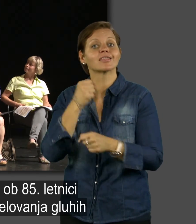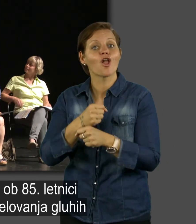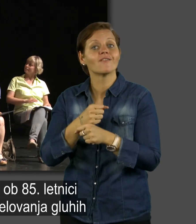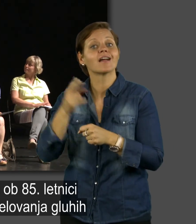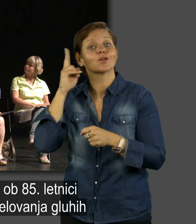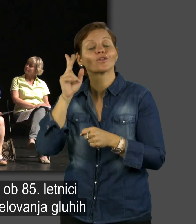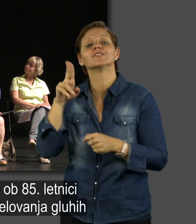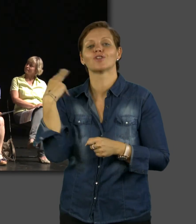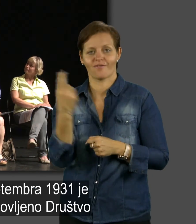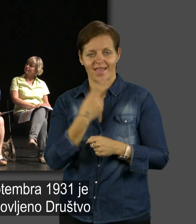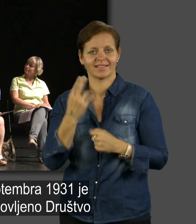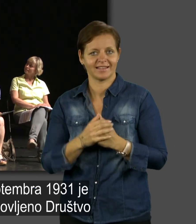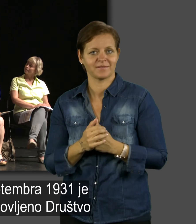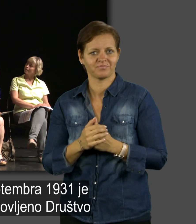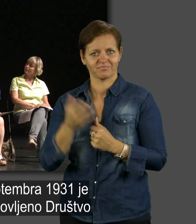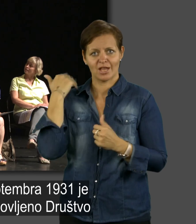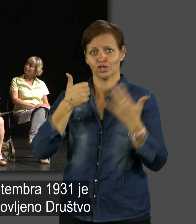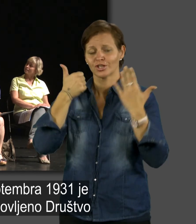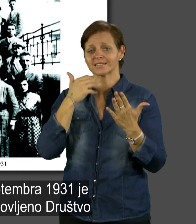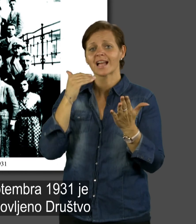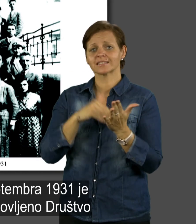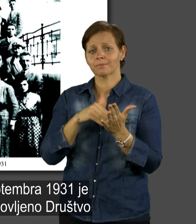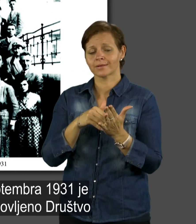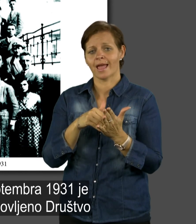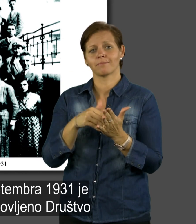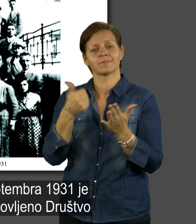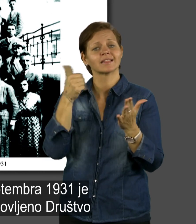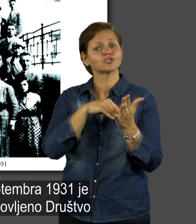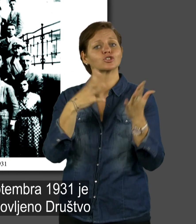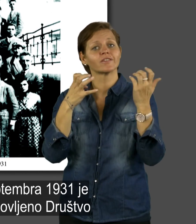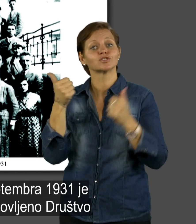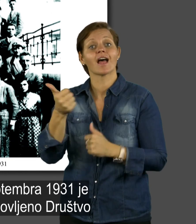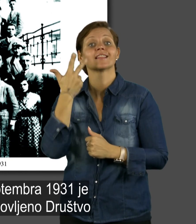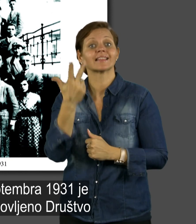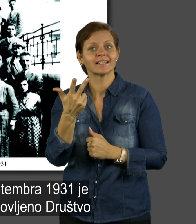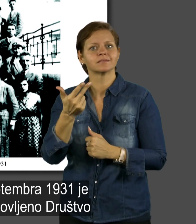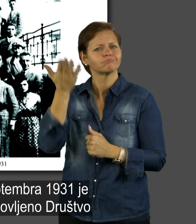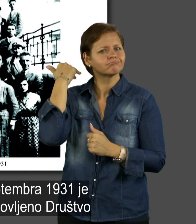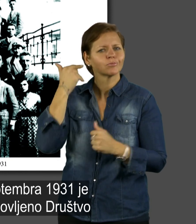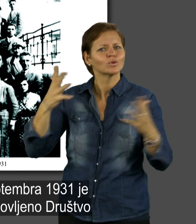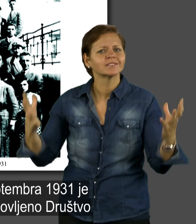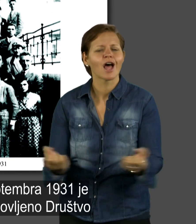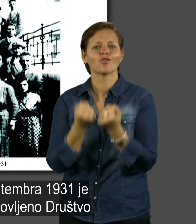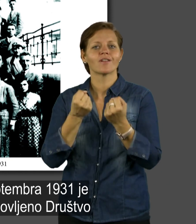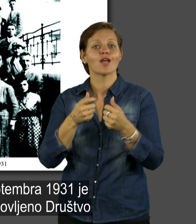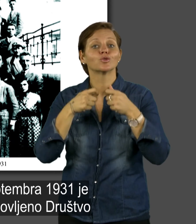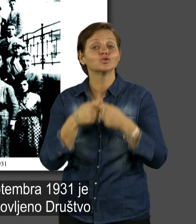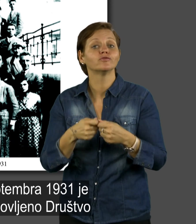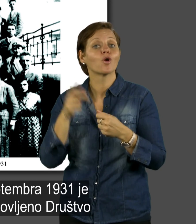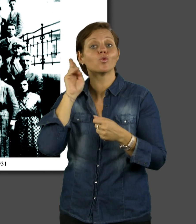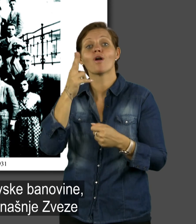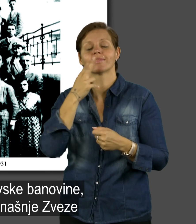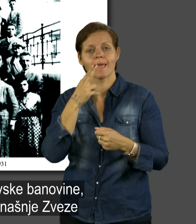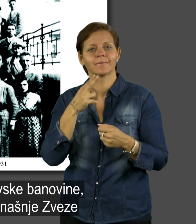85-letnici organiziranega delovanja gluhih v Sloveniji. 6. septembra 1931 je bilo